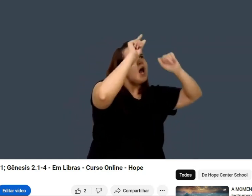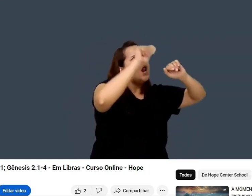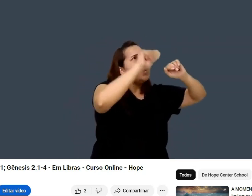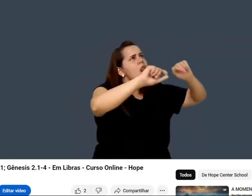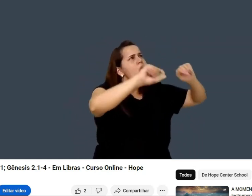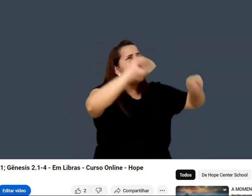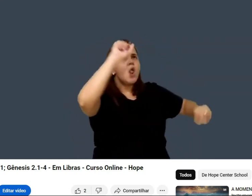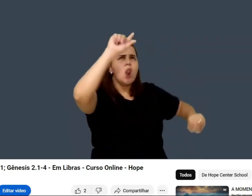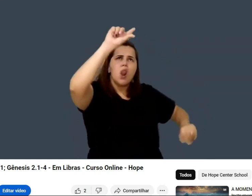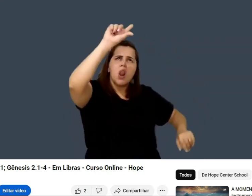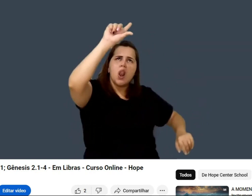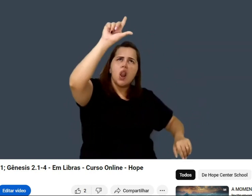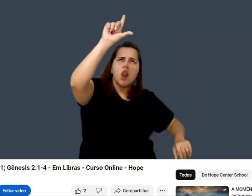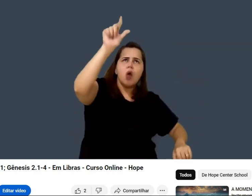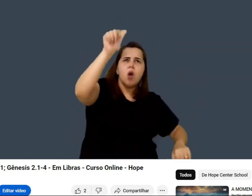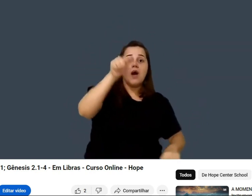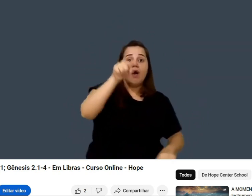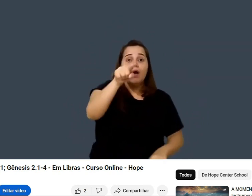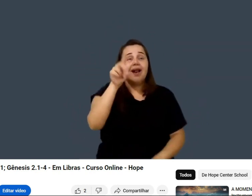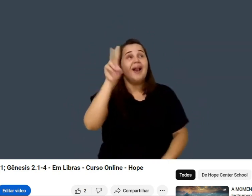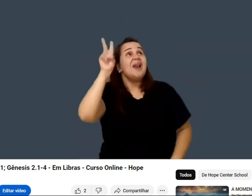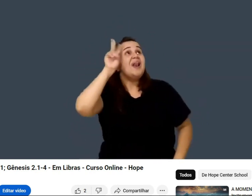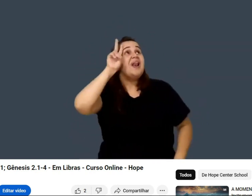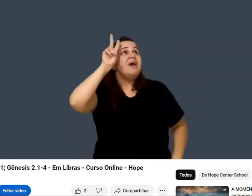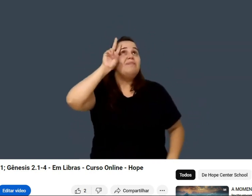criação, as estrelas.